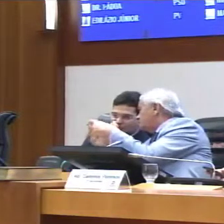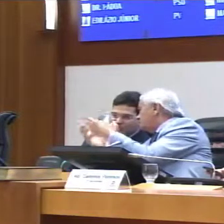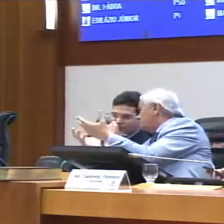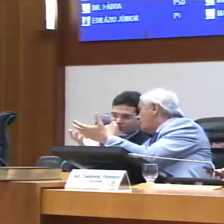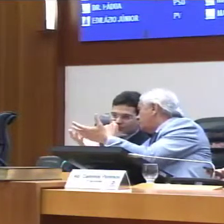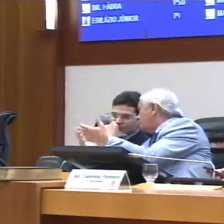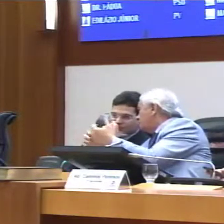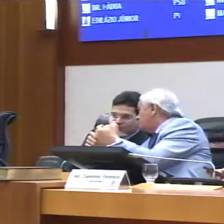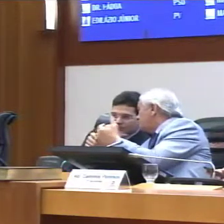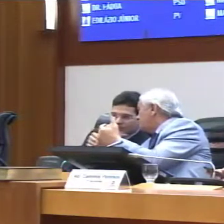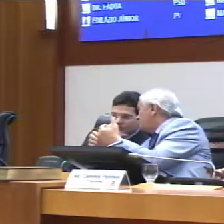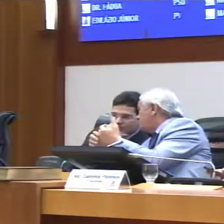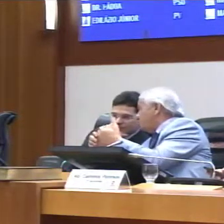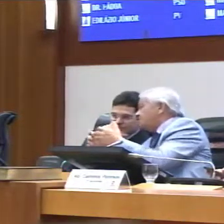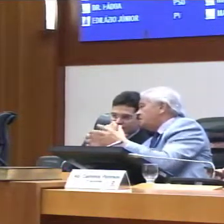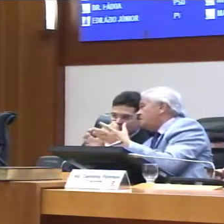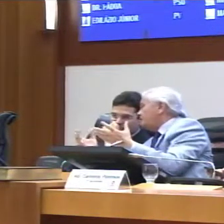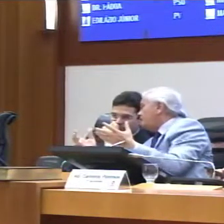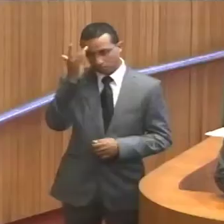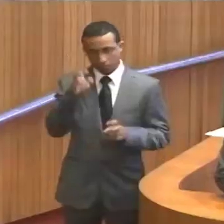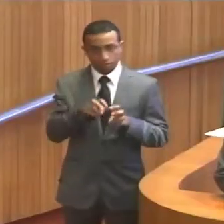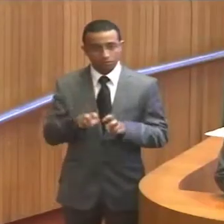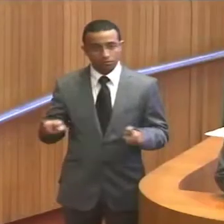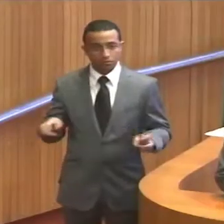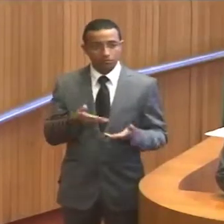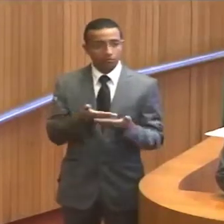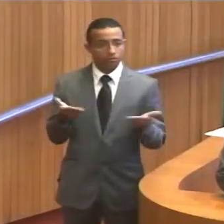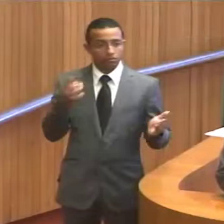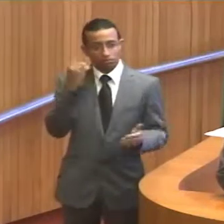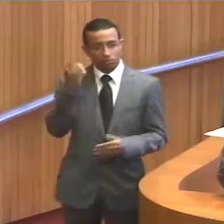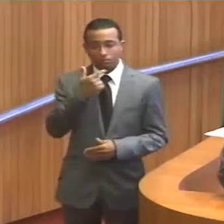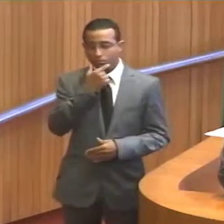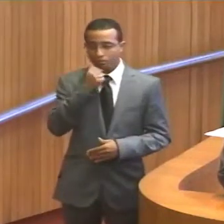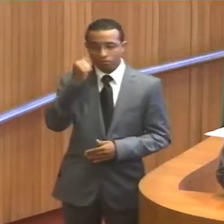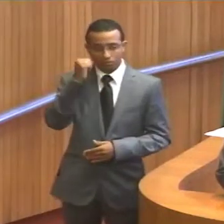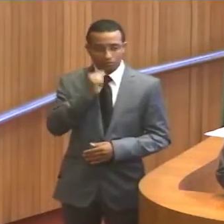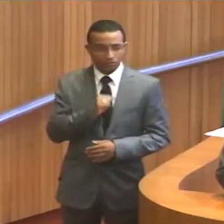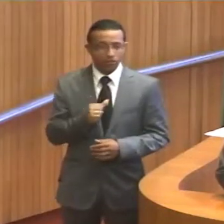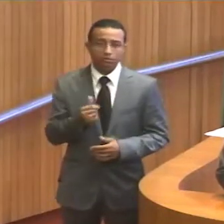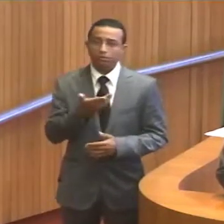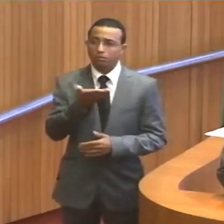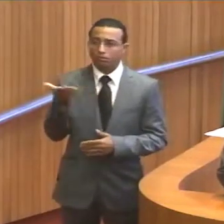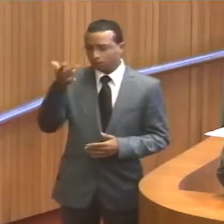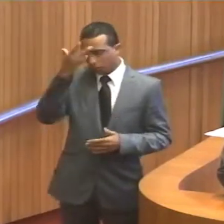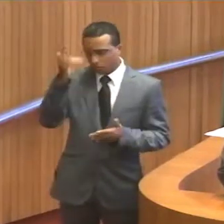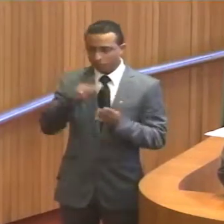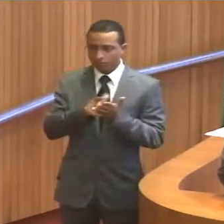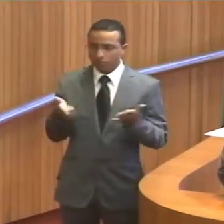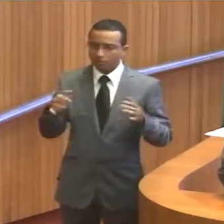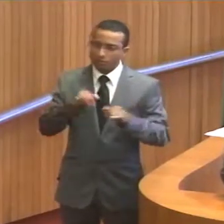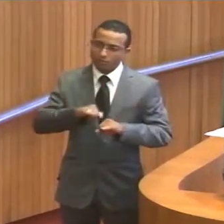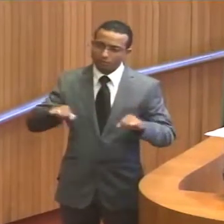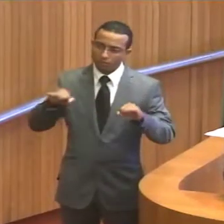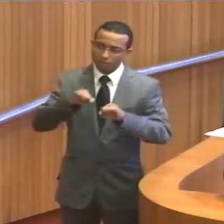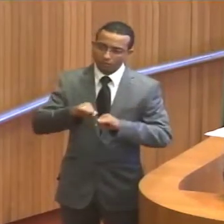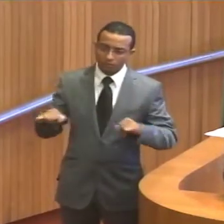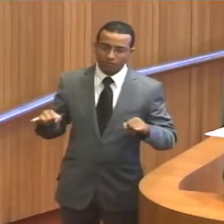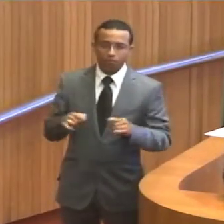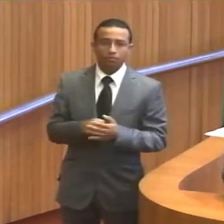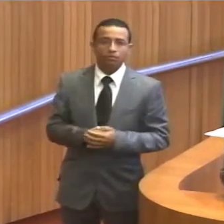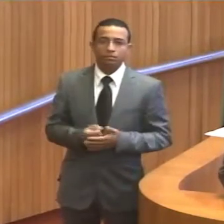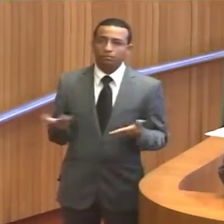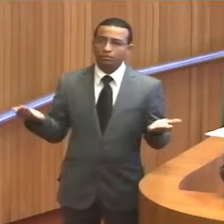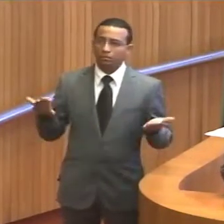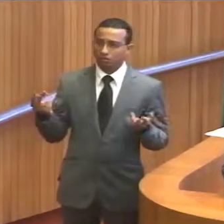Senhor presidente Arnaldo, senhores membros da mesa, senhores deputados, senhoras deputadas, membros da imprensa que